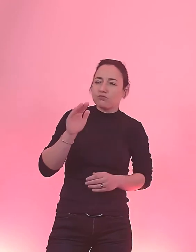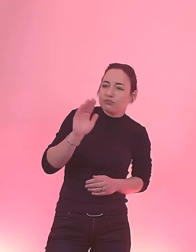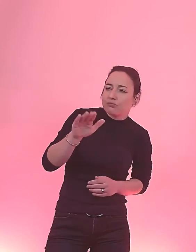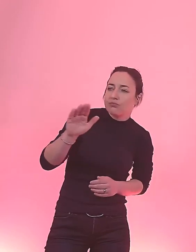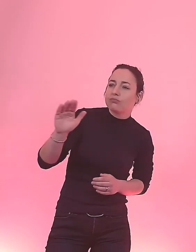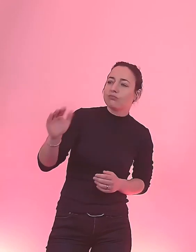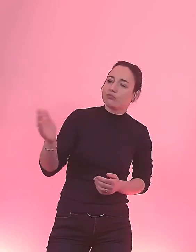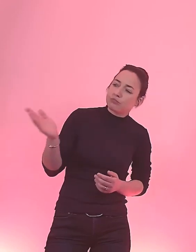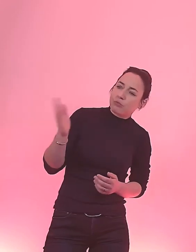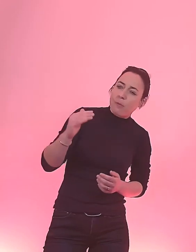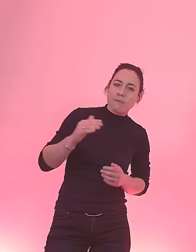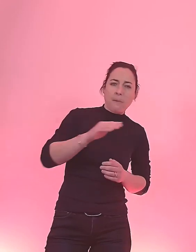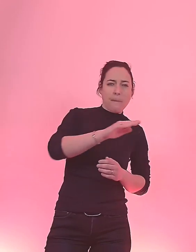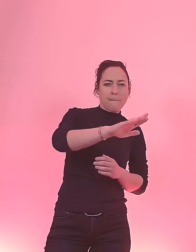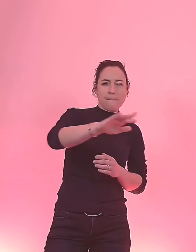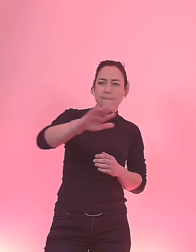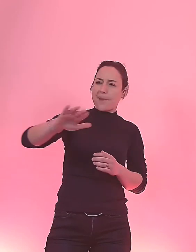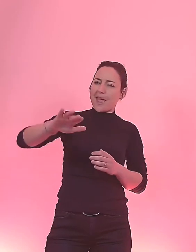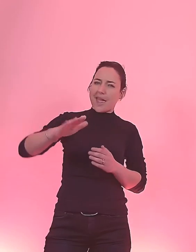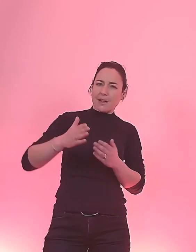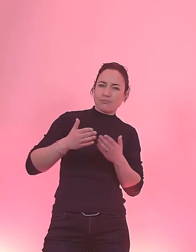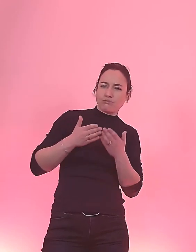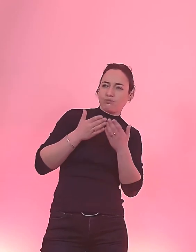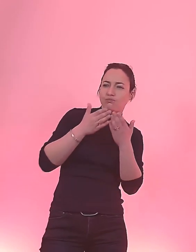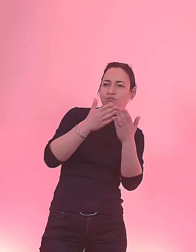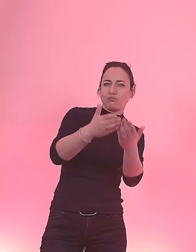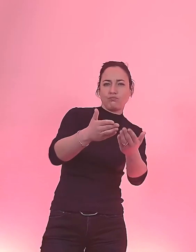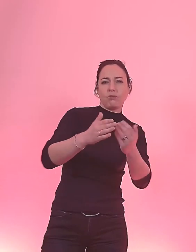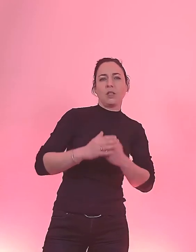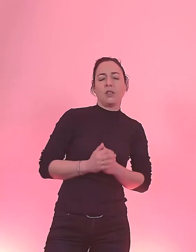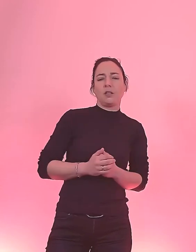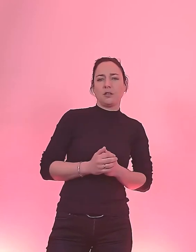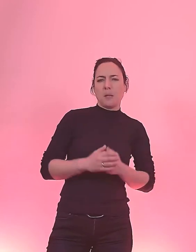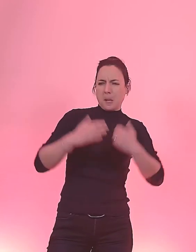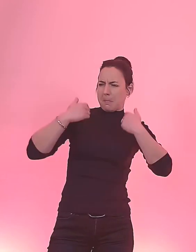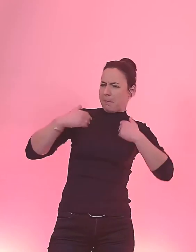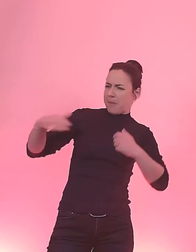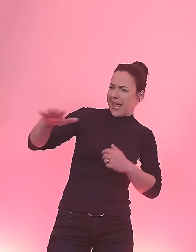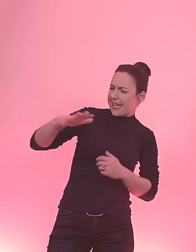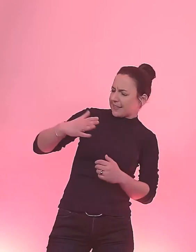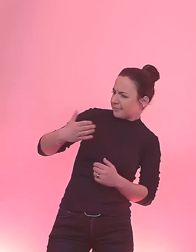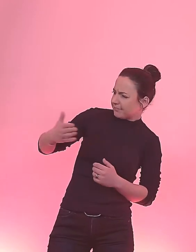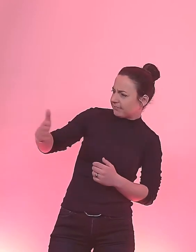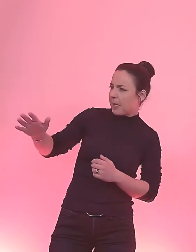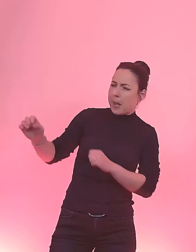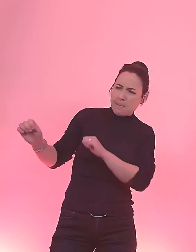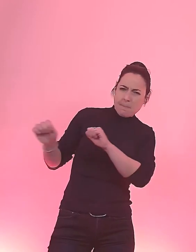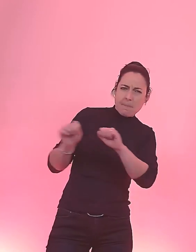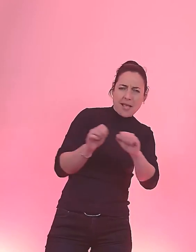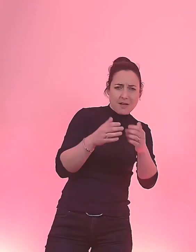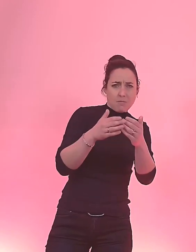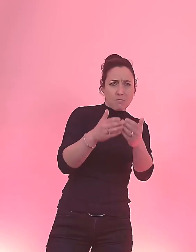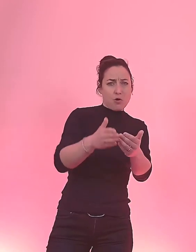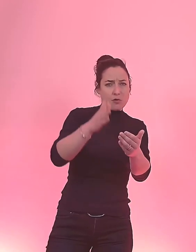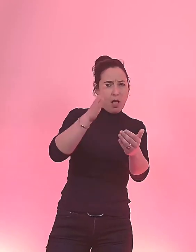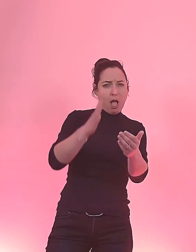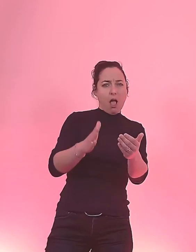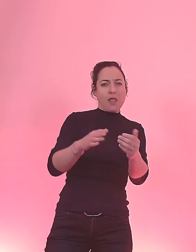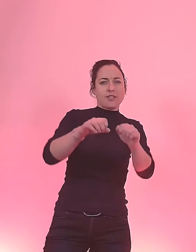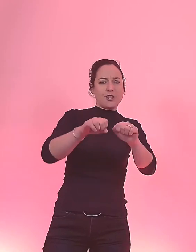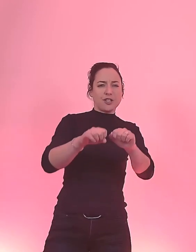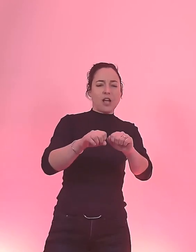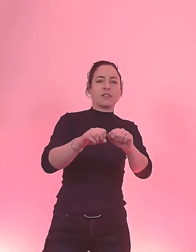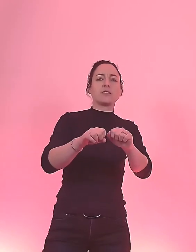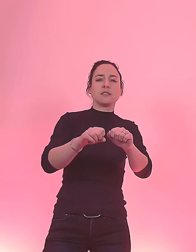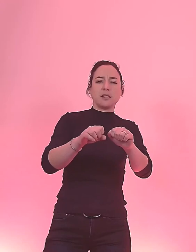we het meer oversteek en ze stuurde het menigte weg en namen en mijn de boot waarin de hij zat en voeren samen